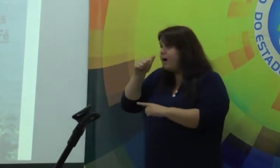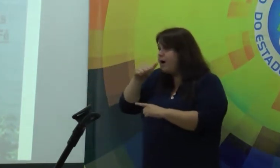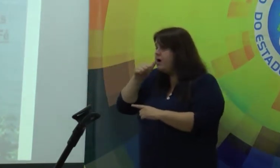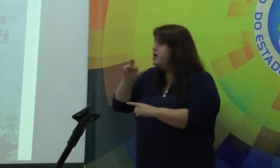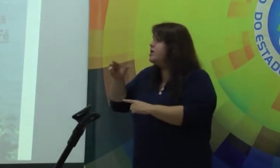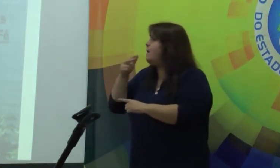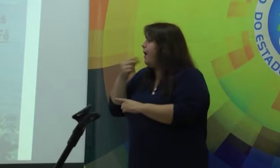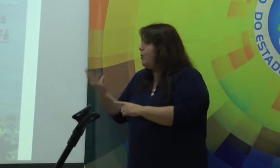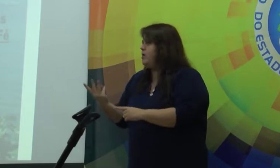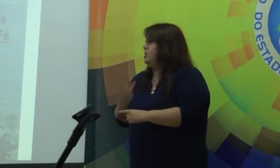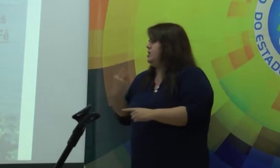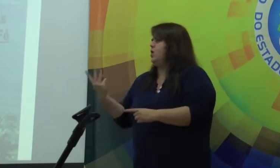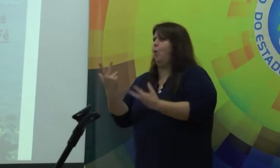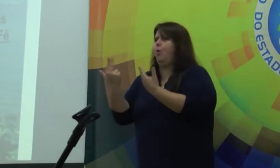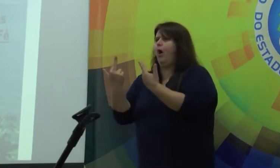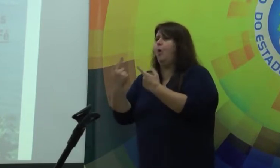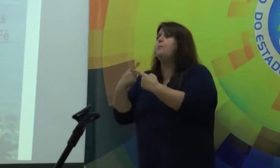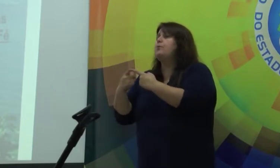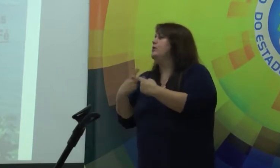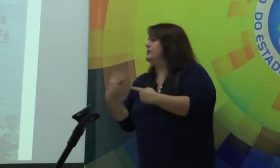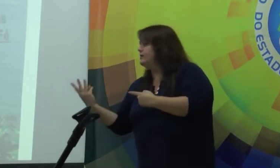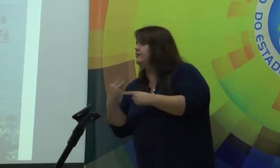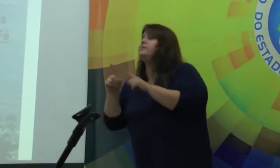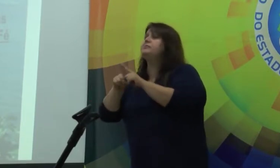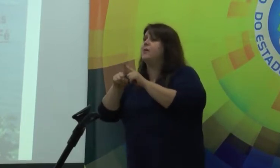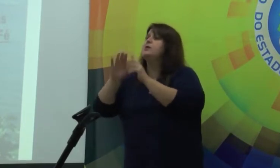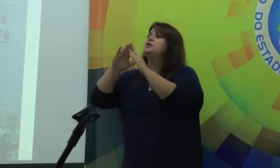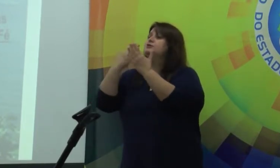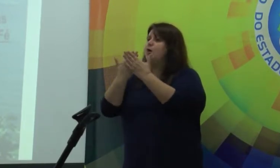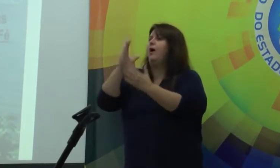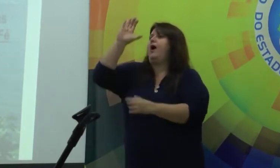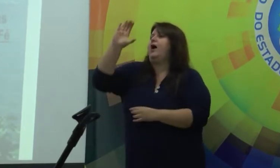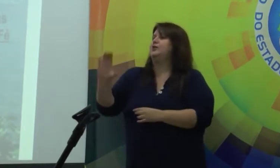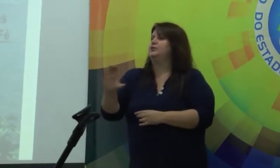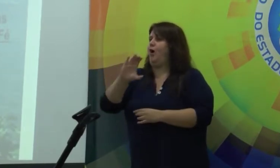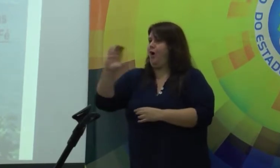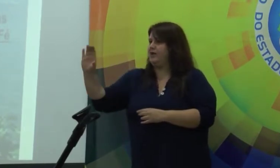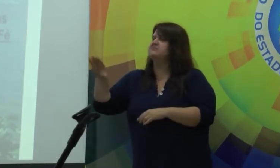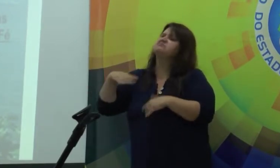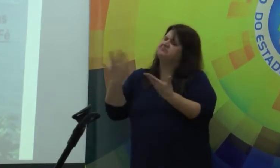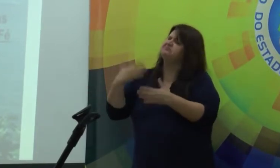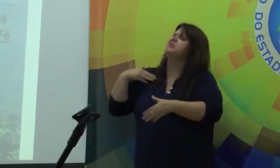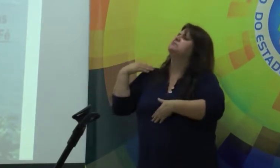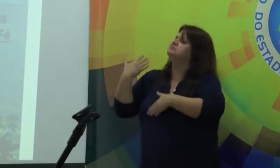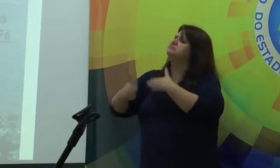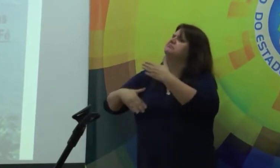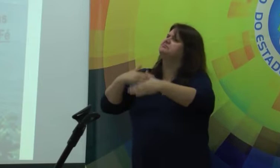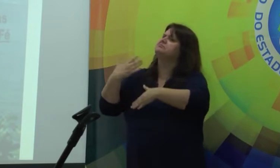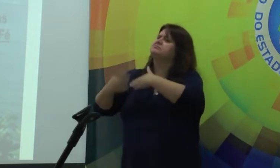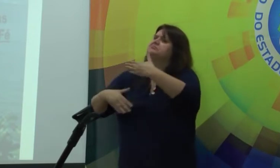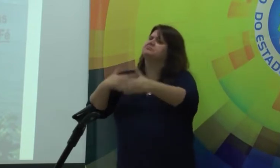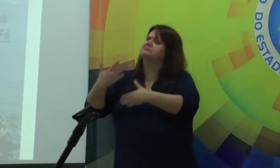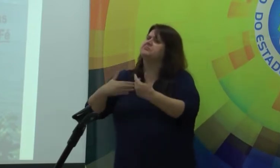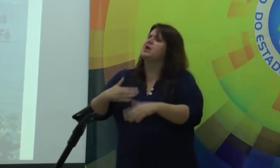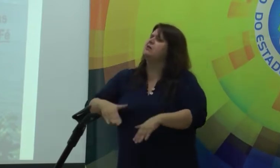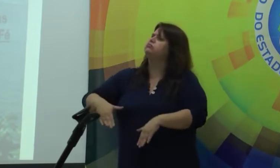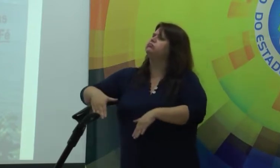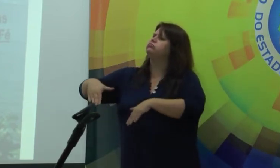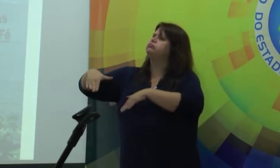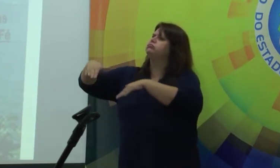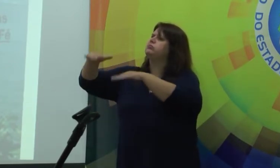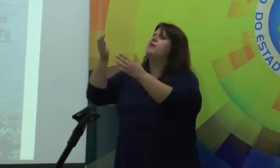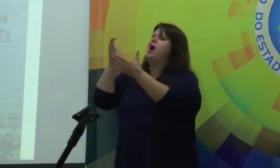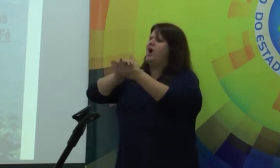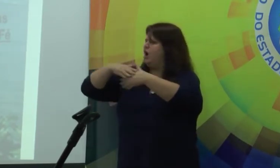Não tem uma religião específica. Acredita em Deus, mas, né? Minhas irmãs também frequentavam a